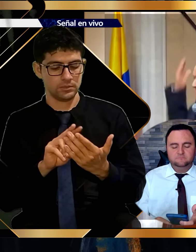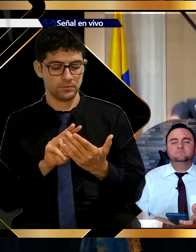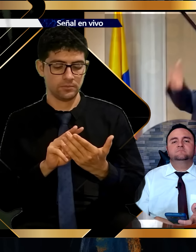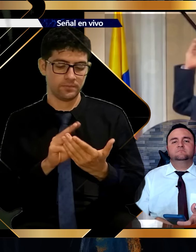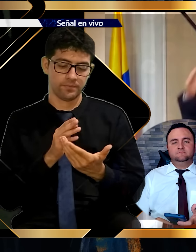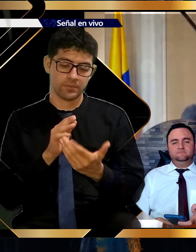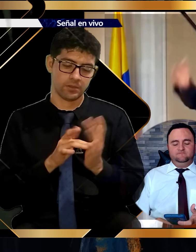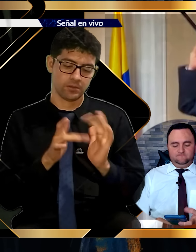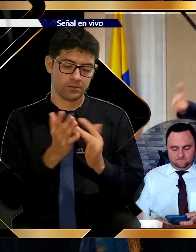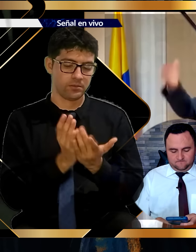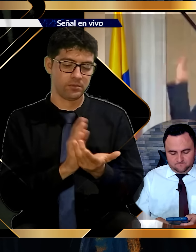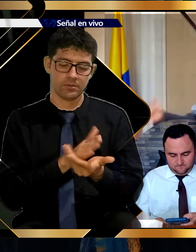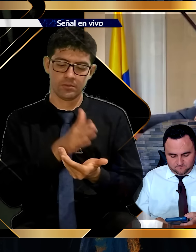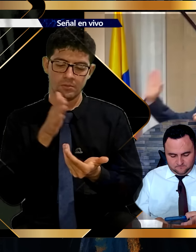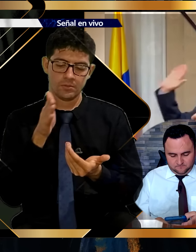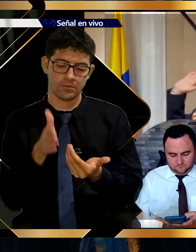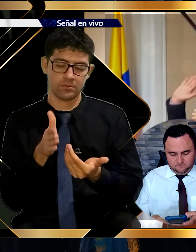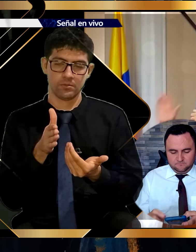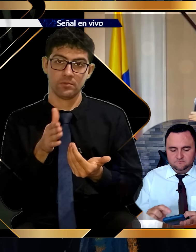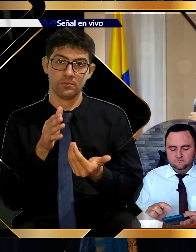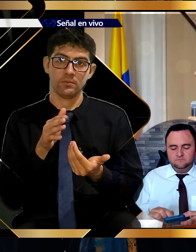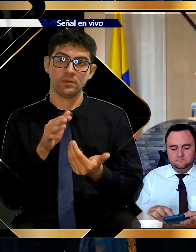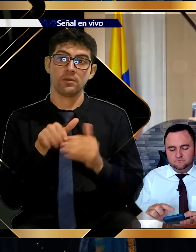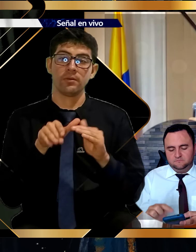siempre estamos pensando que andamos mal.